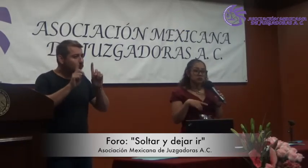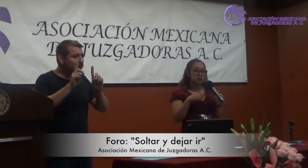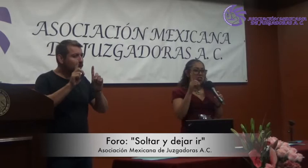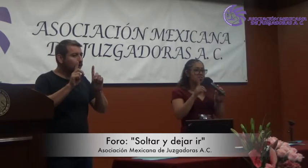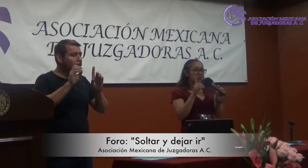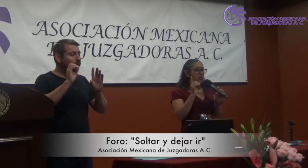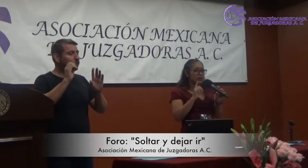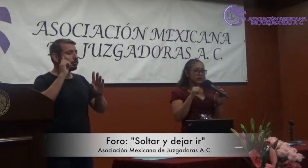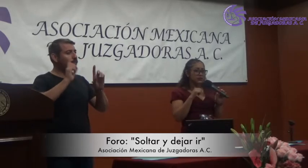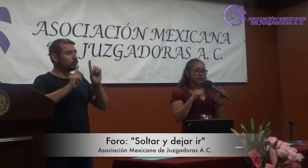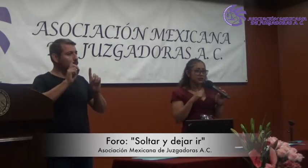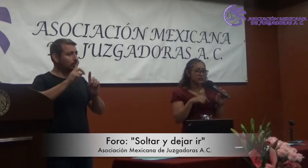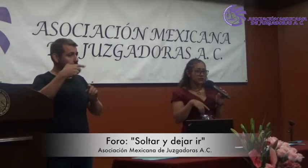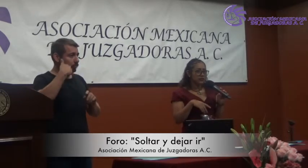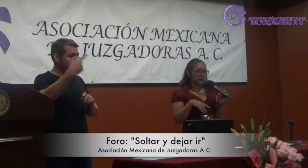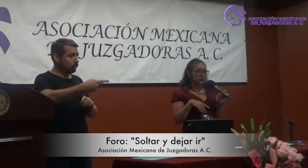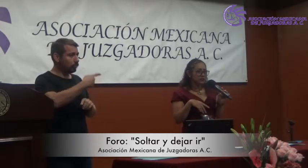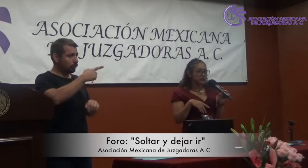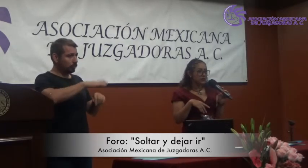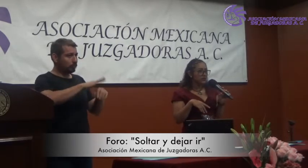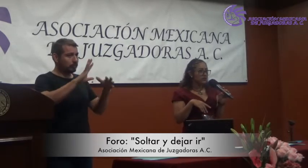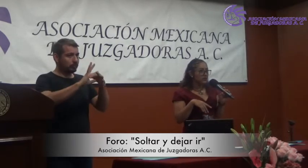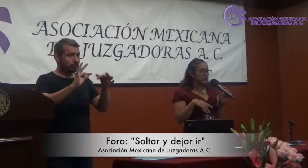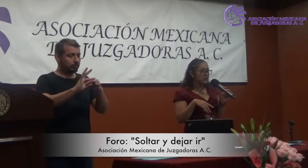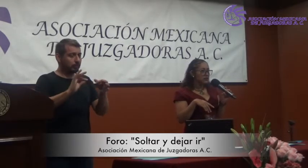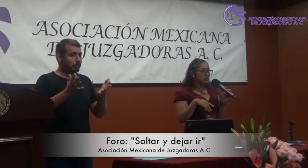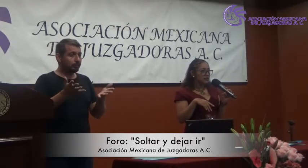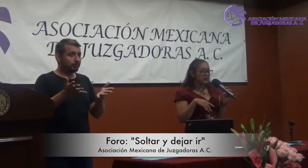concepto? ¿Dudas?